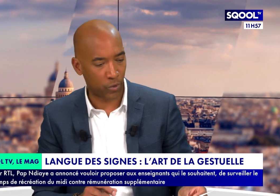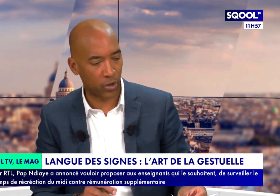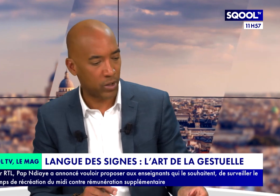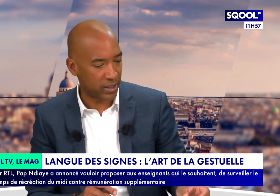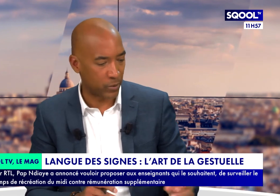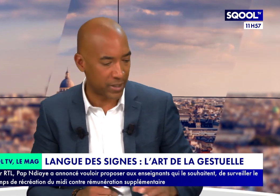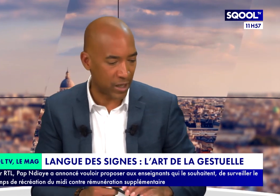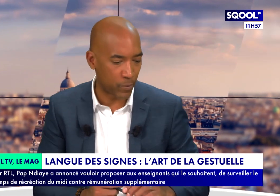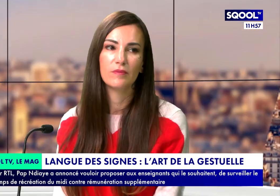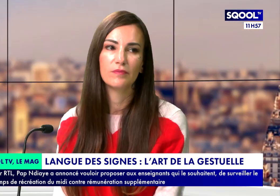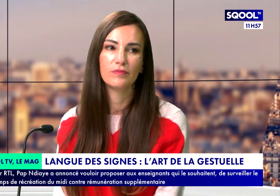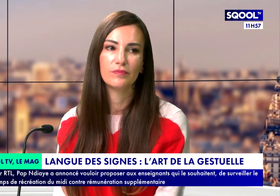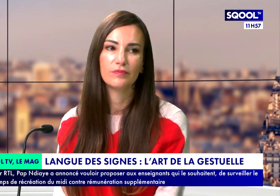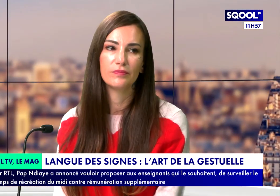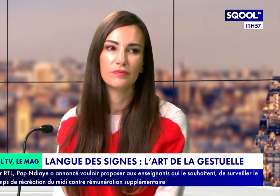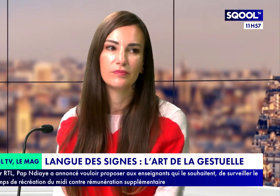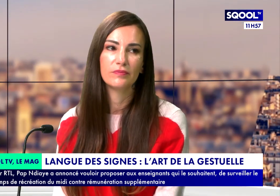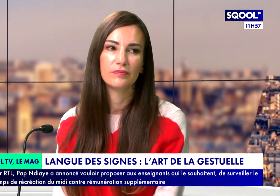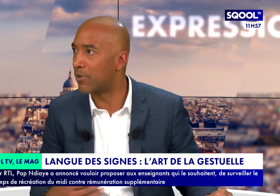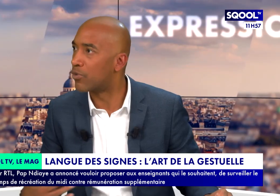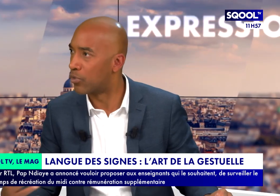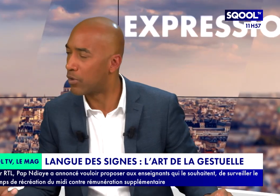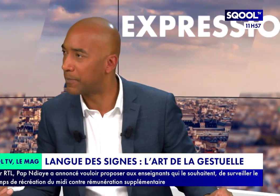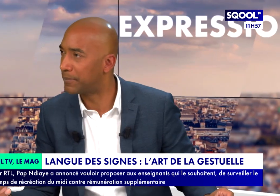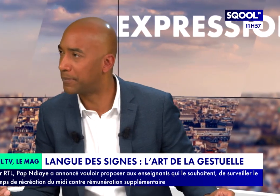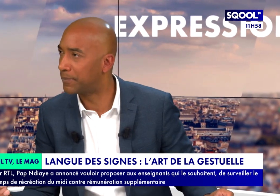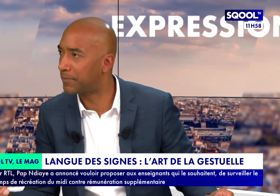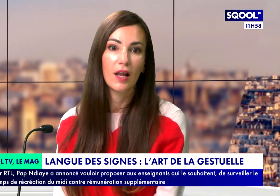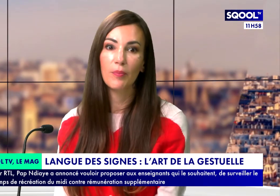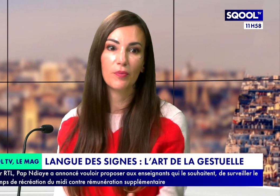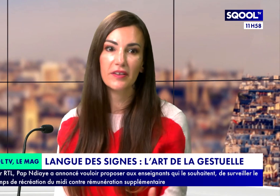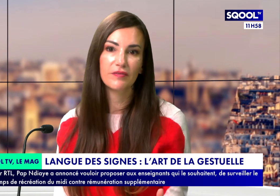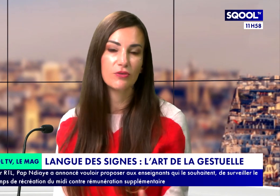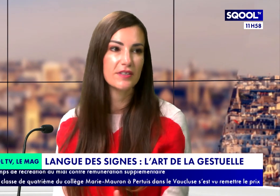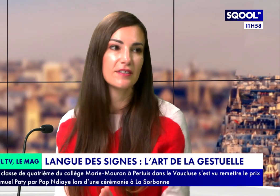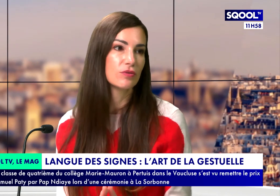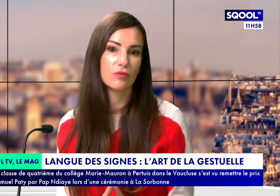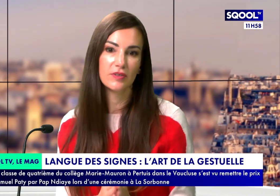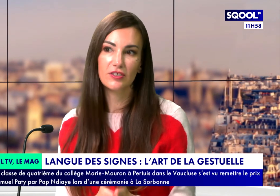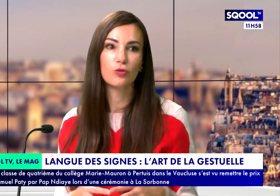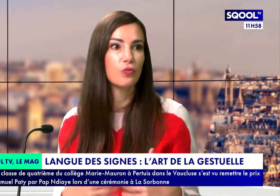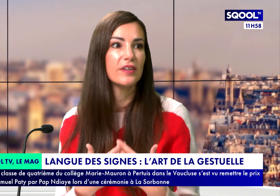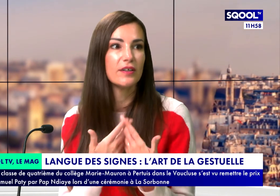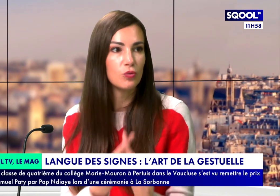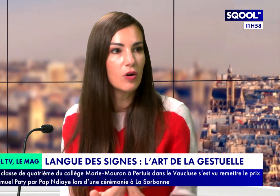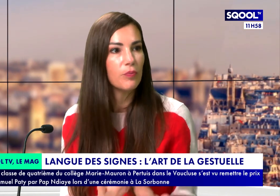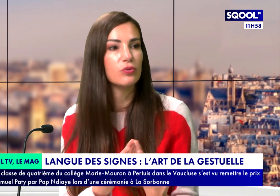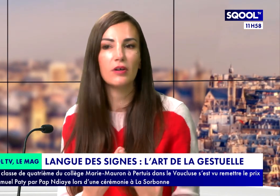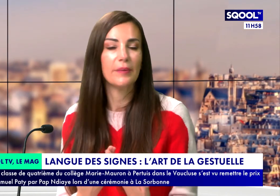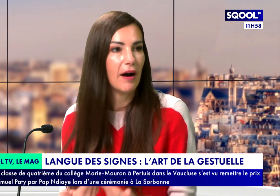pour ce qui concerne l'accompagnement des enfants sourds ? La première difficulté, c'est déjà de trouver des cours pour les parents.